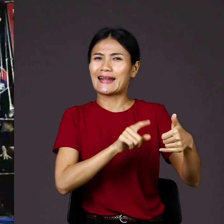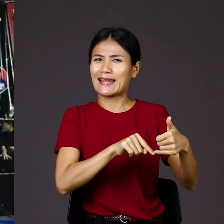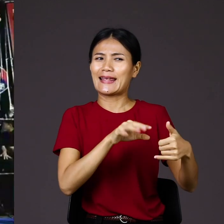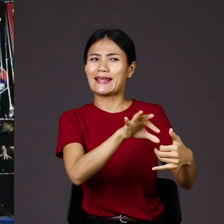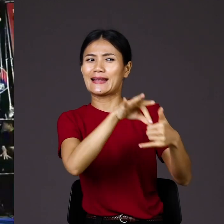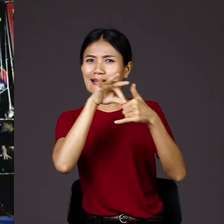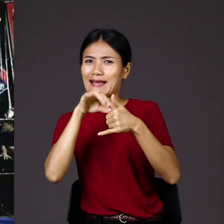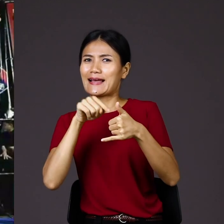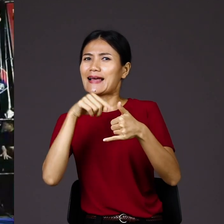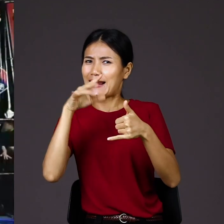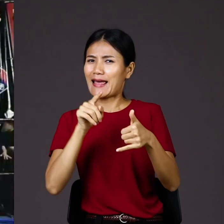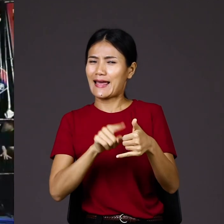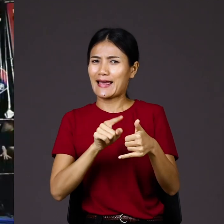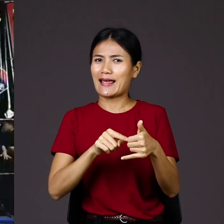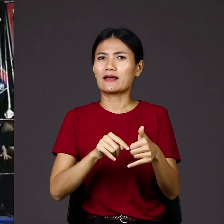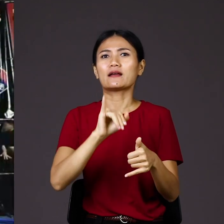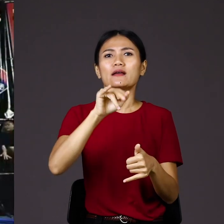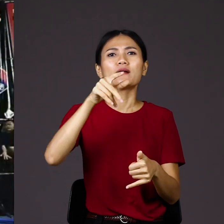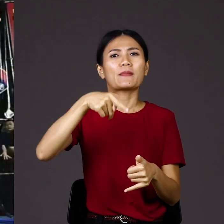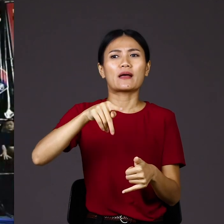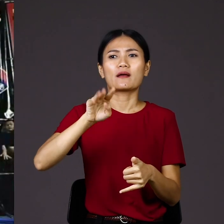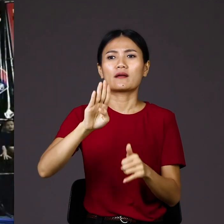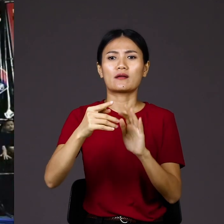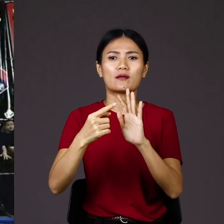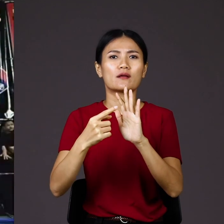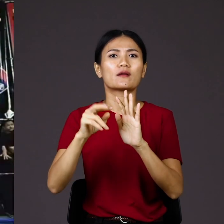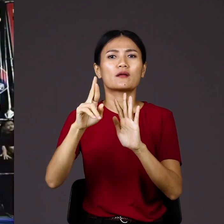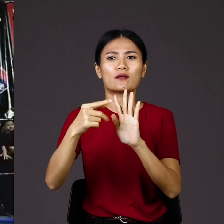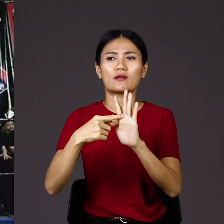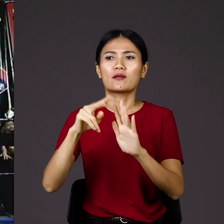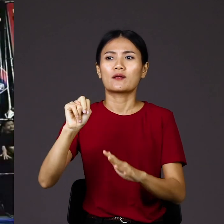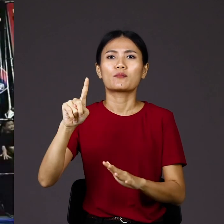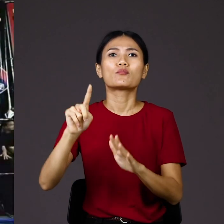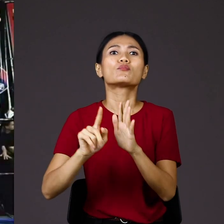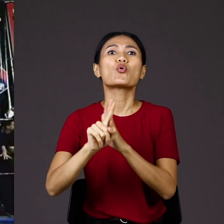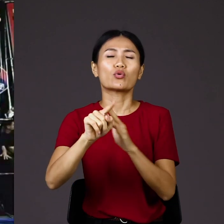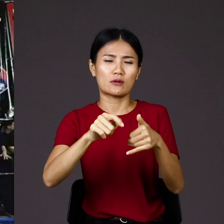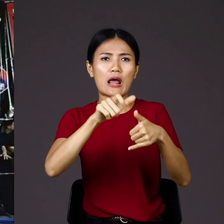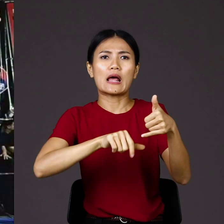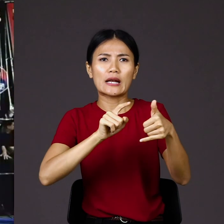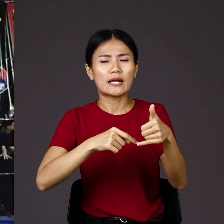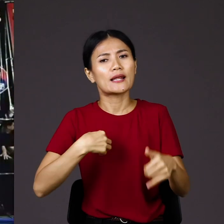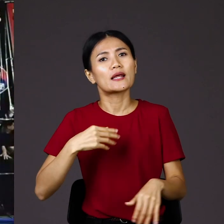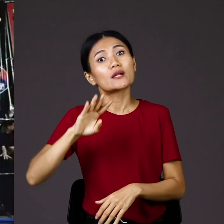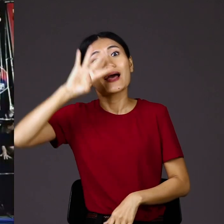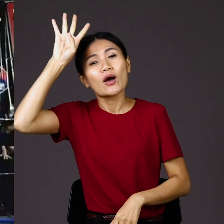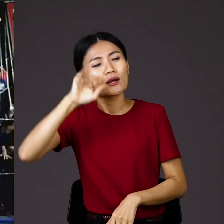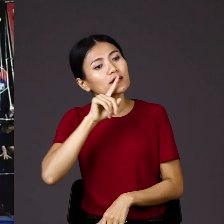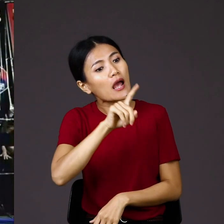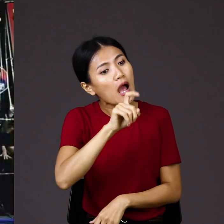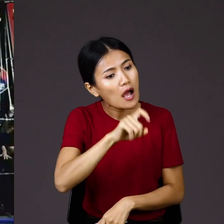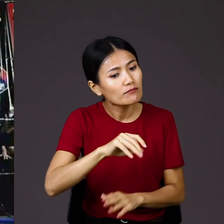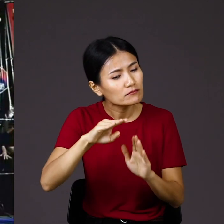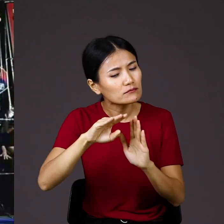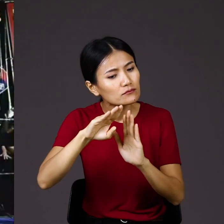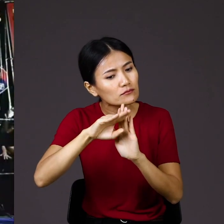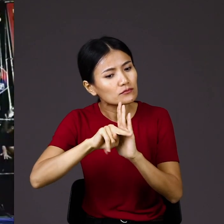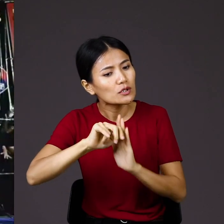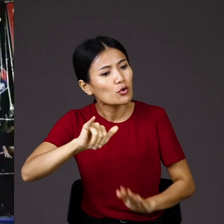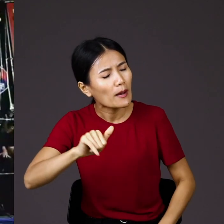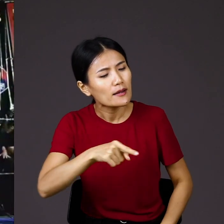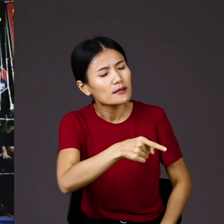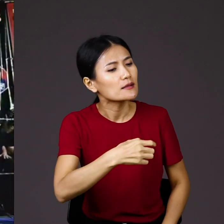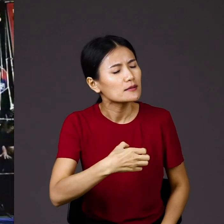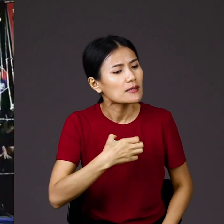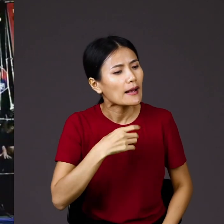ทำการบ้านครับคุณธนาธรก็มานั่งคุยกับคุณไพบูลย์ว่าตกลงแล้วจะออกแบบนโยบายอย่างไรธนา